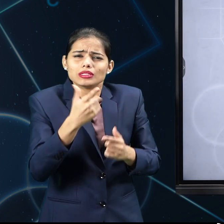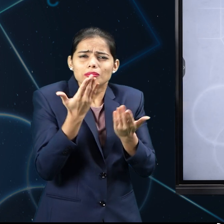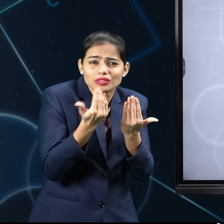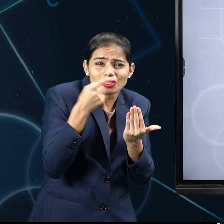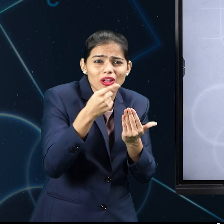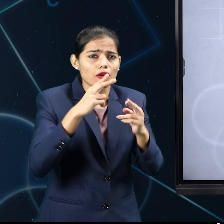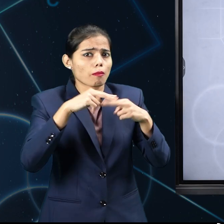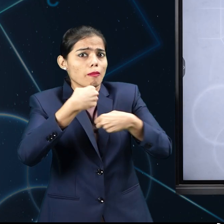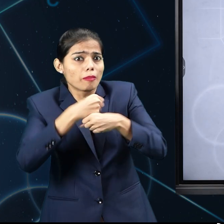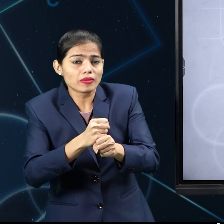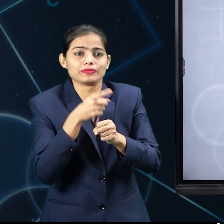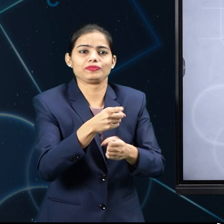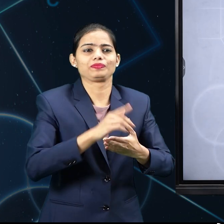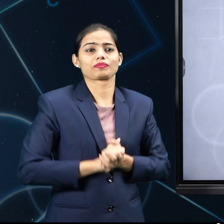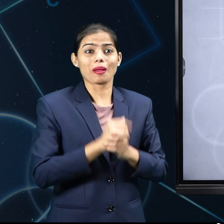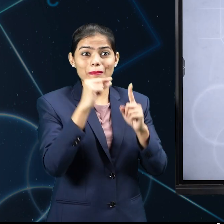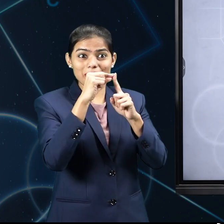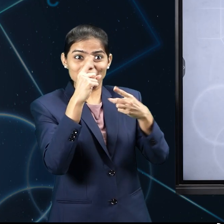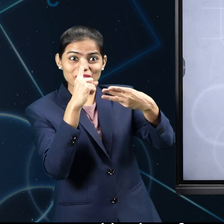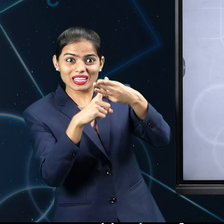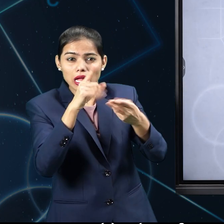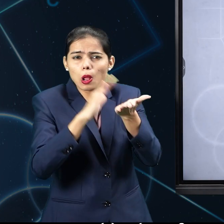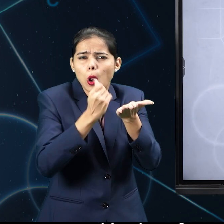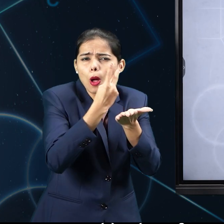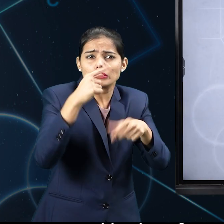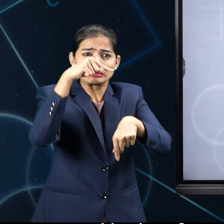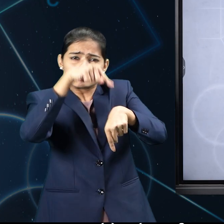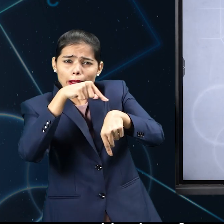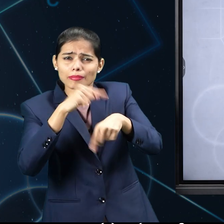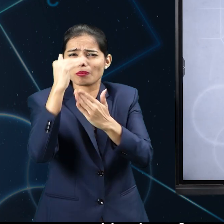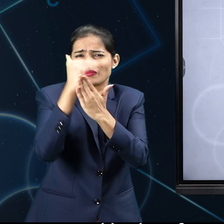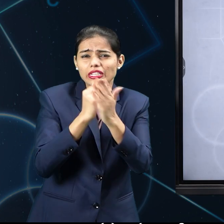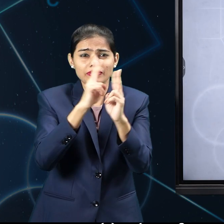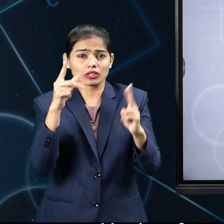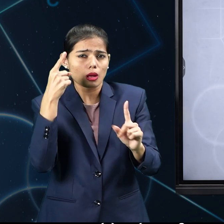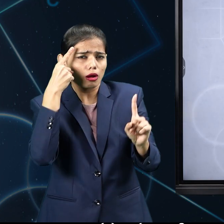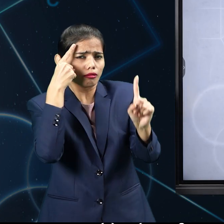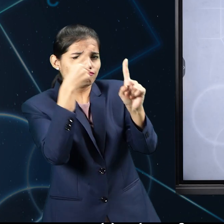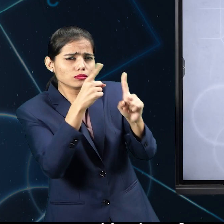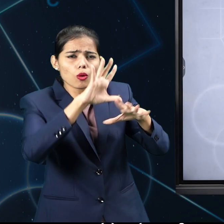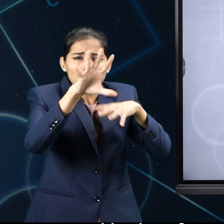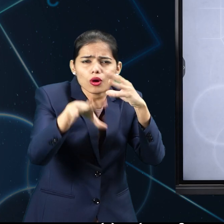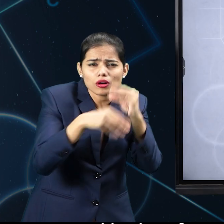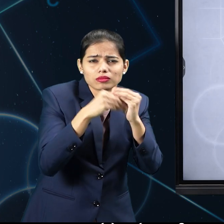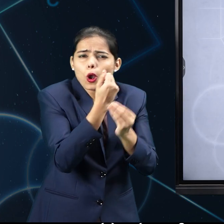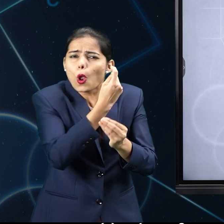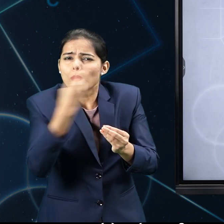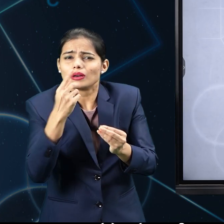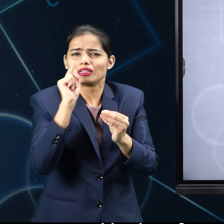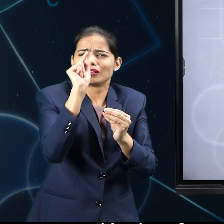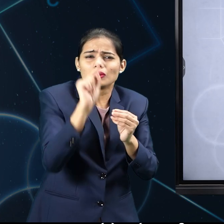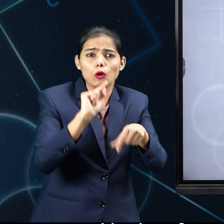प्रायोगिक संभाव्यताचा गणनेचे सूत्र आहे P × E = एखादी